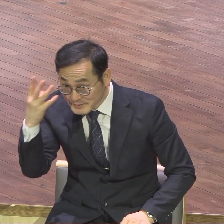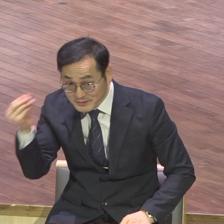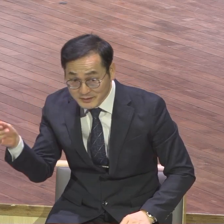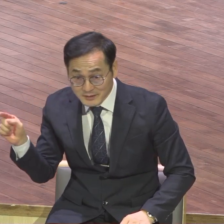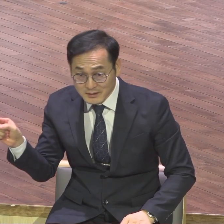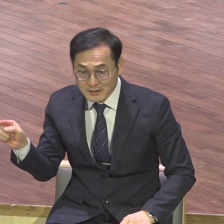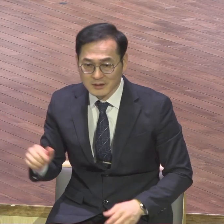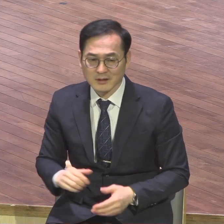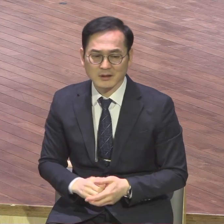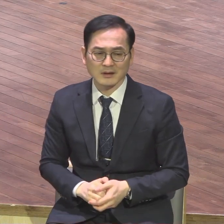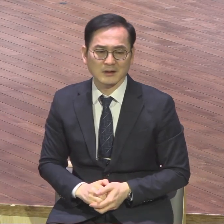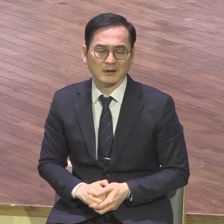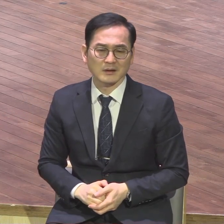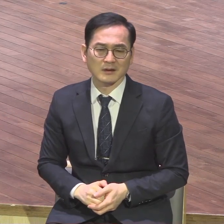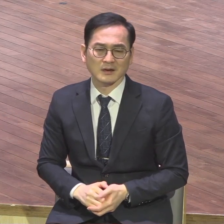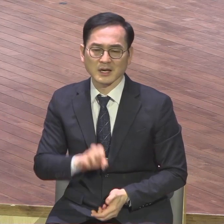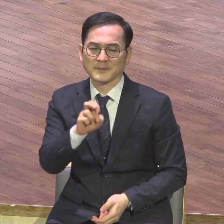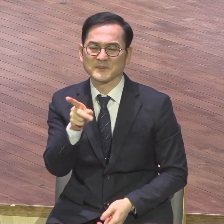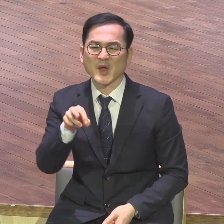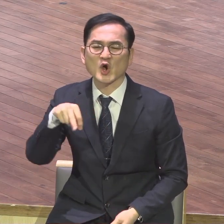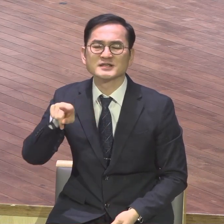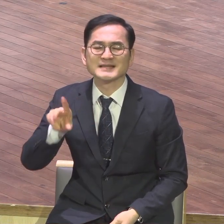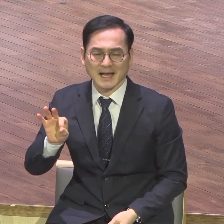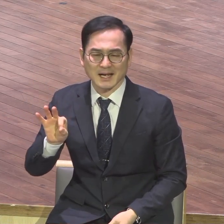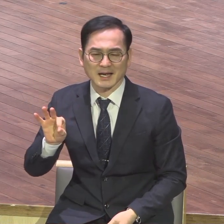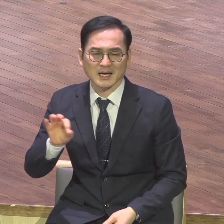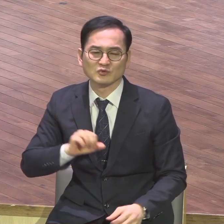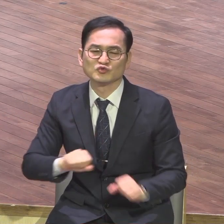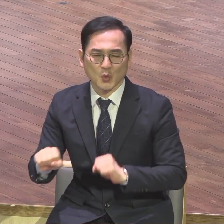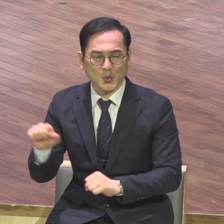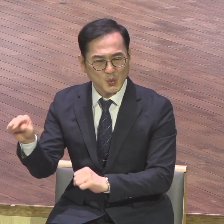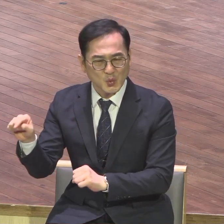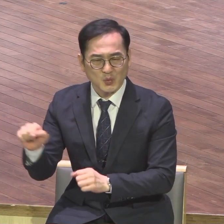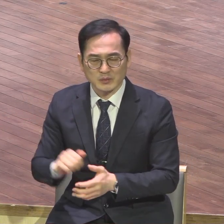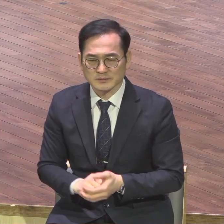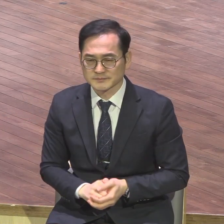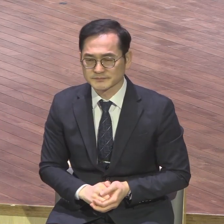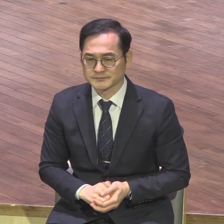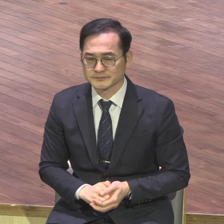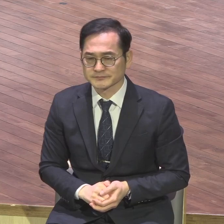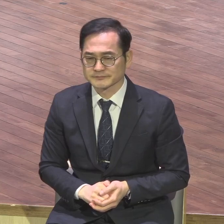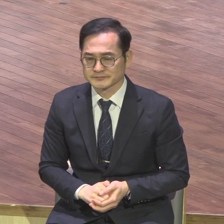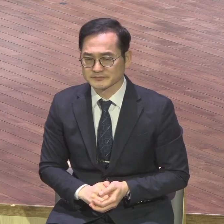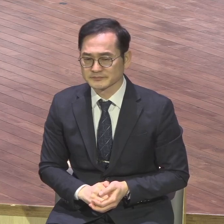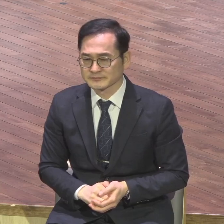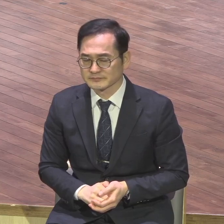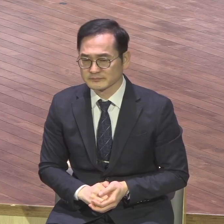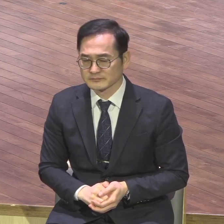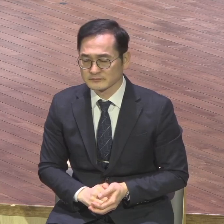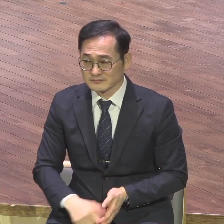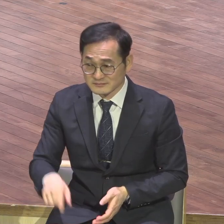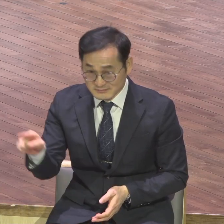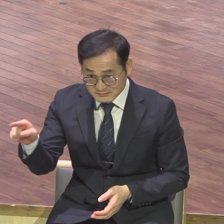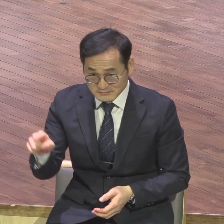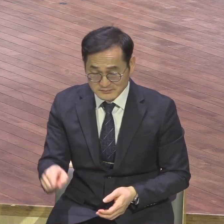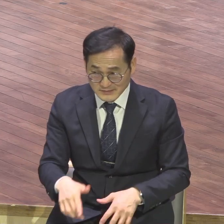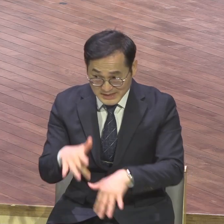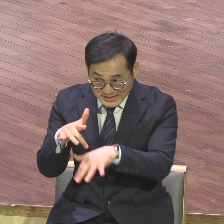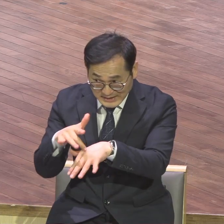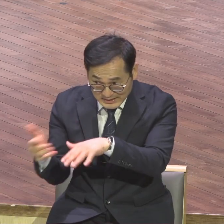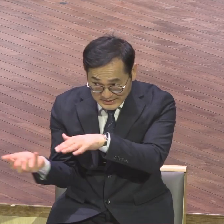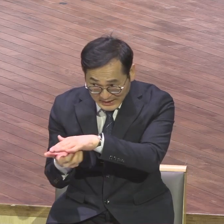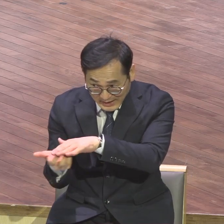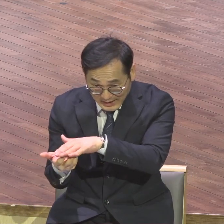그나마 다행인 것은요, 우리가 이런 사단의 계략을 잘 간파하고